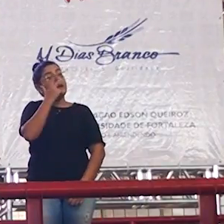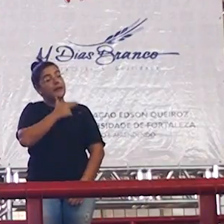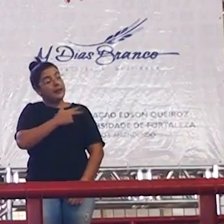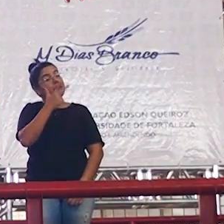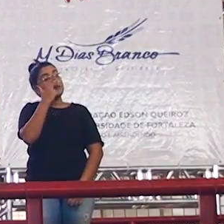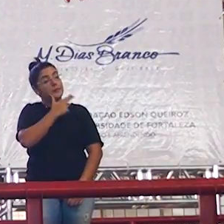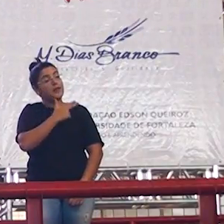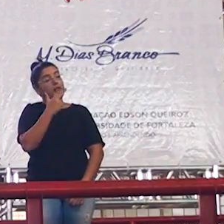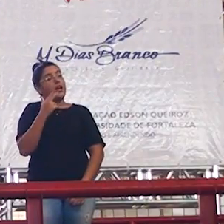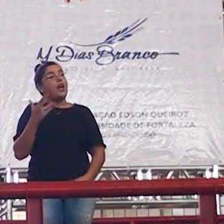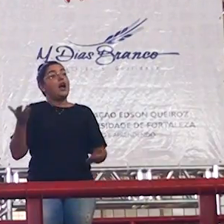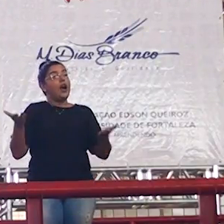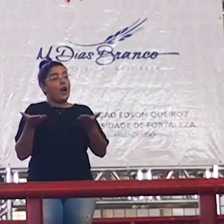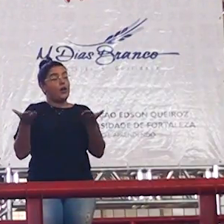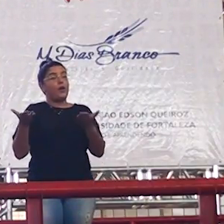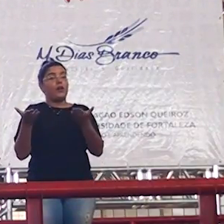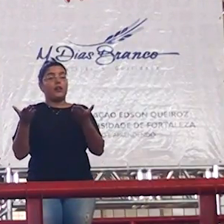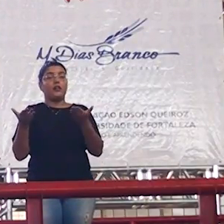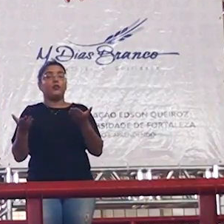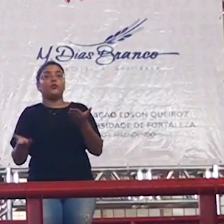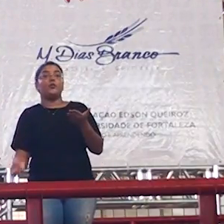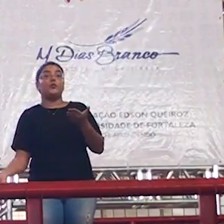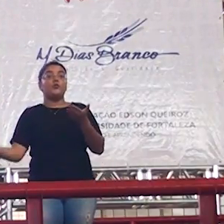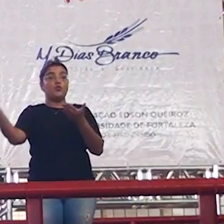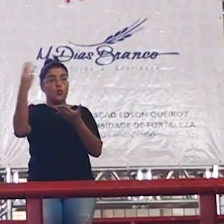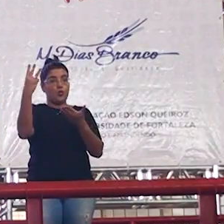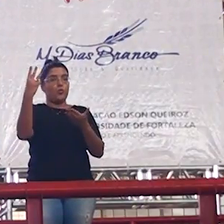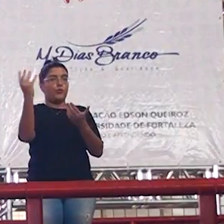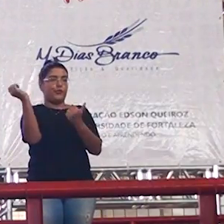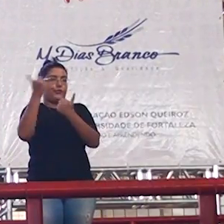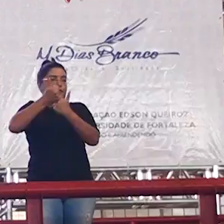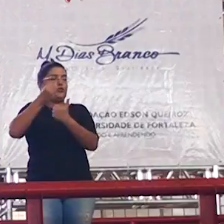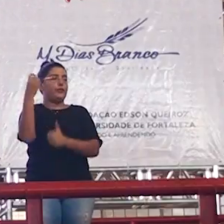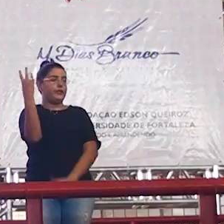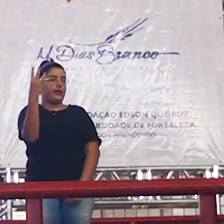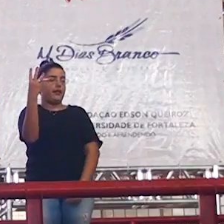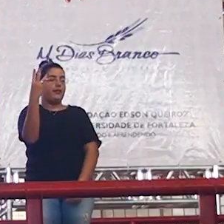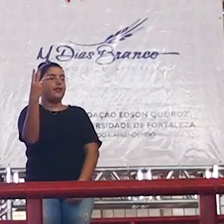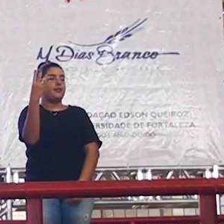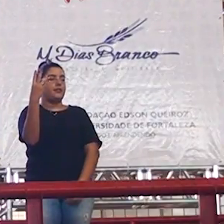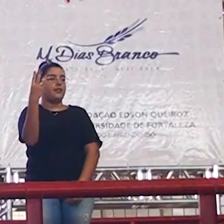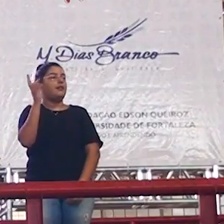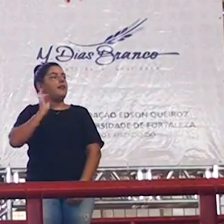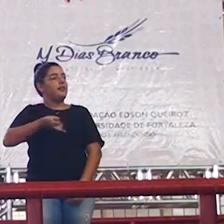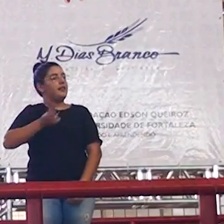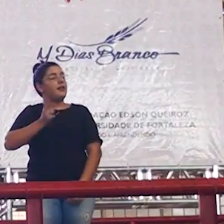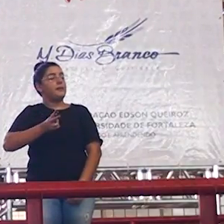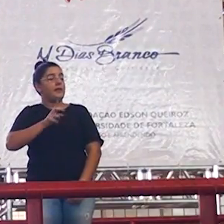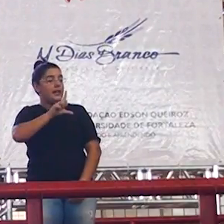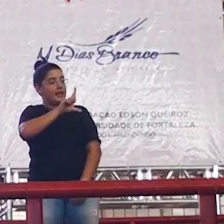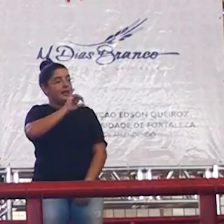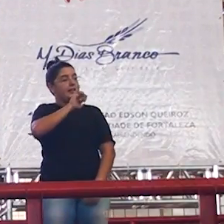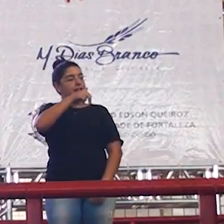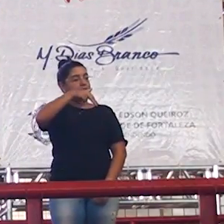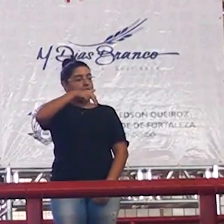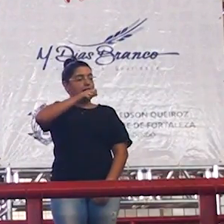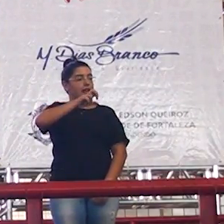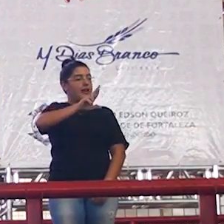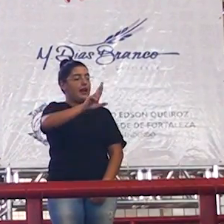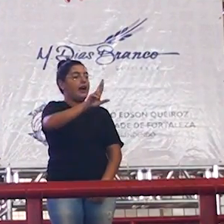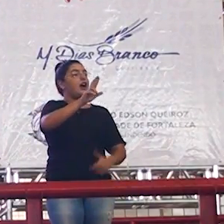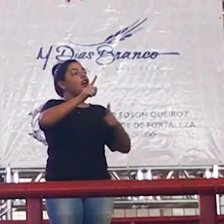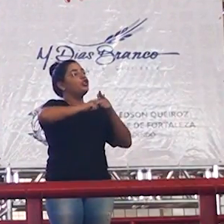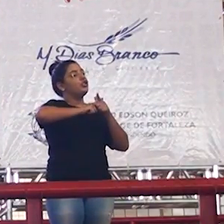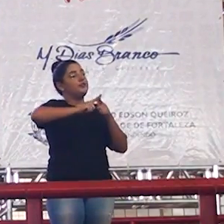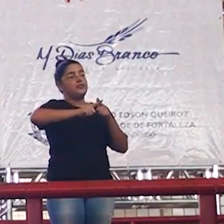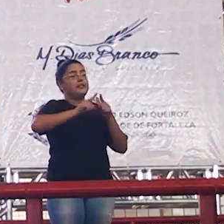mesma constante, só que agora elevado ao cubo. Então não esqueçam, linear é só